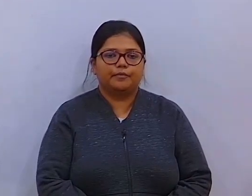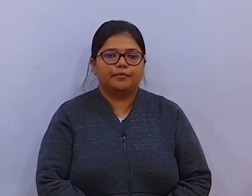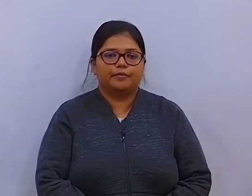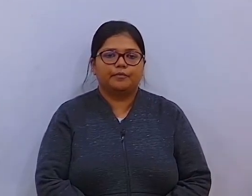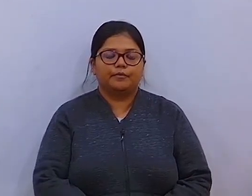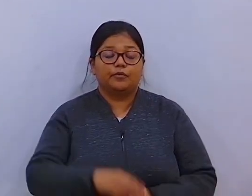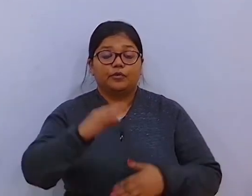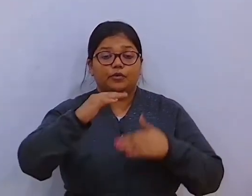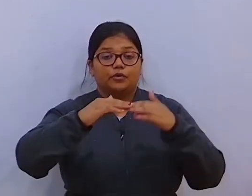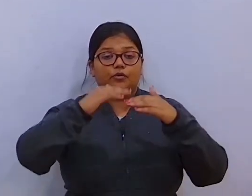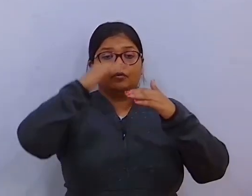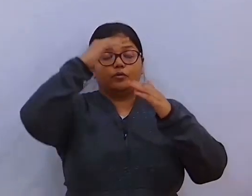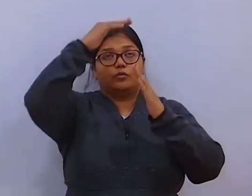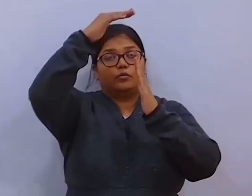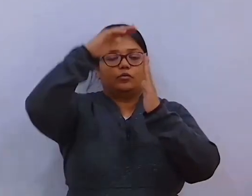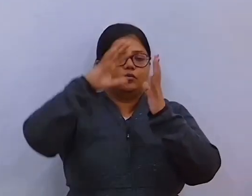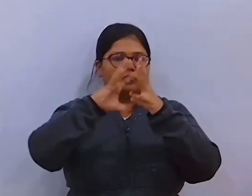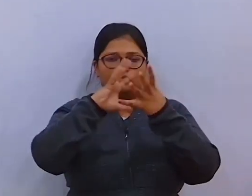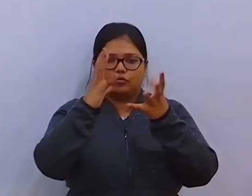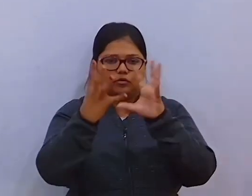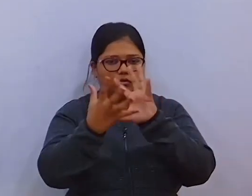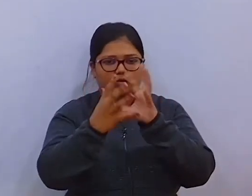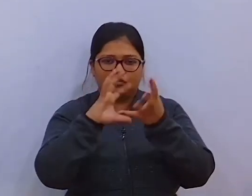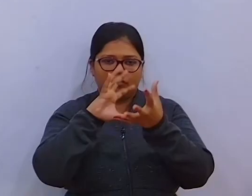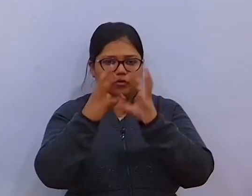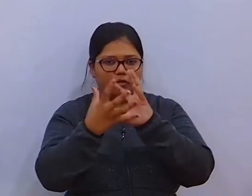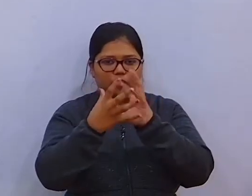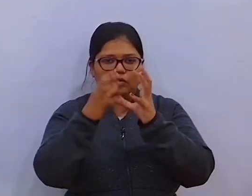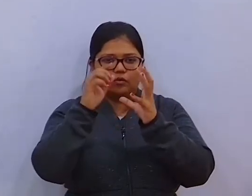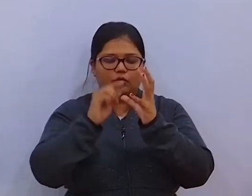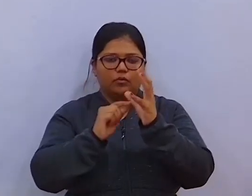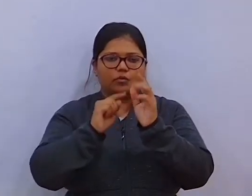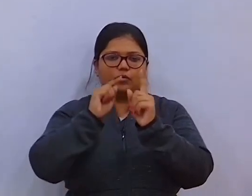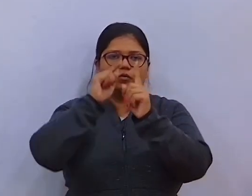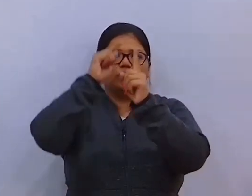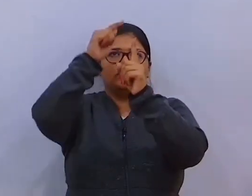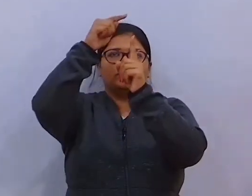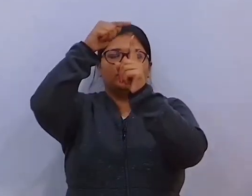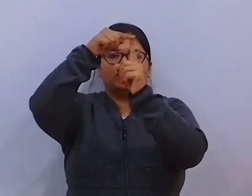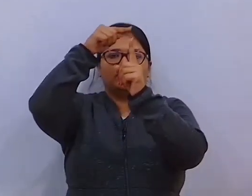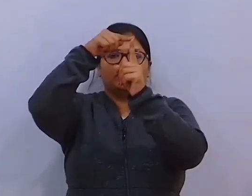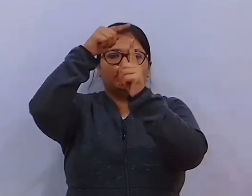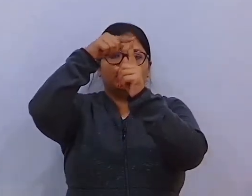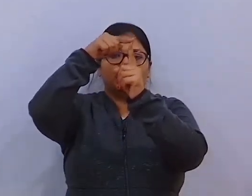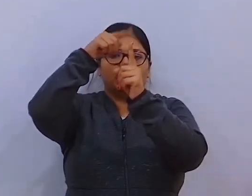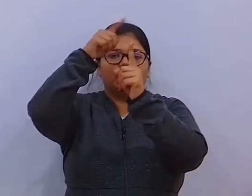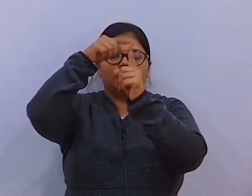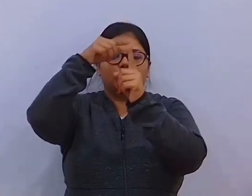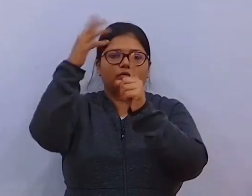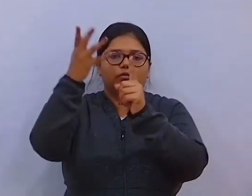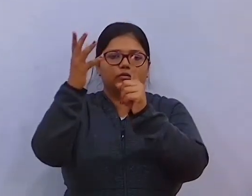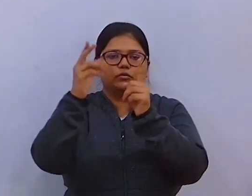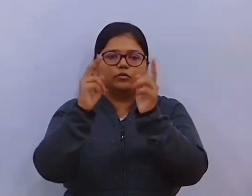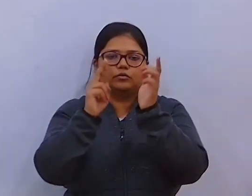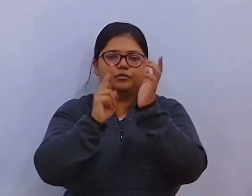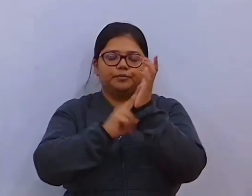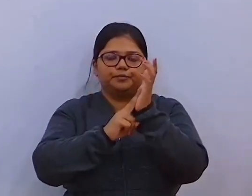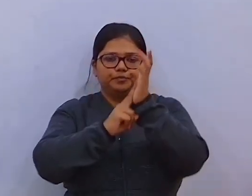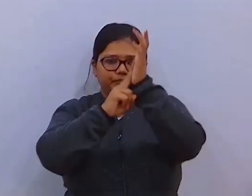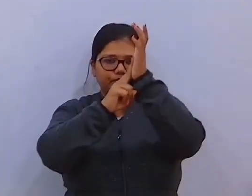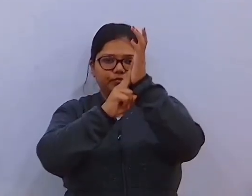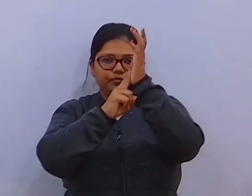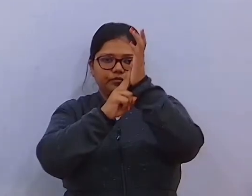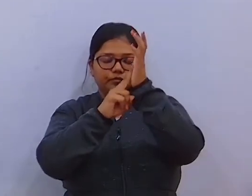हैं, उत्तरी ध्रुव, जो कि कितनी डिग्री होता है, 0 डिग्री। ठीक है, सबसे पहले क्या